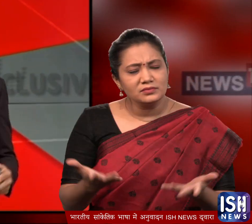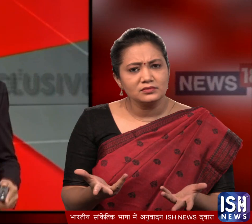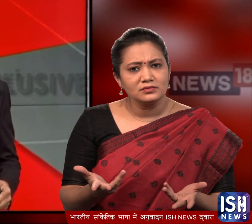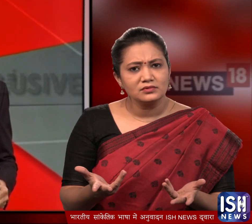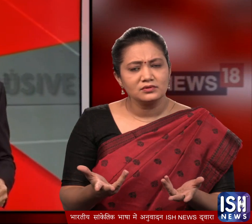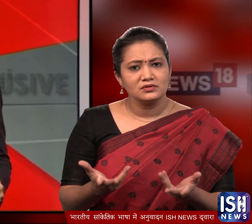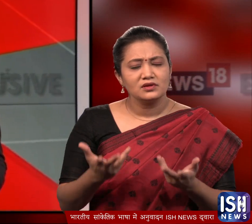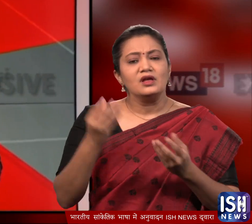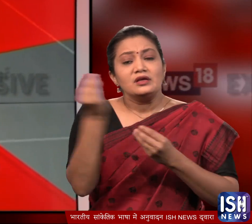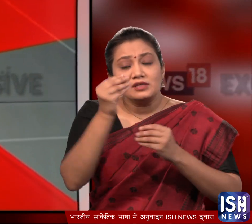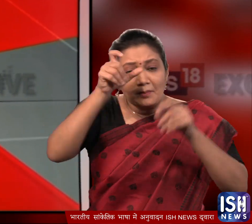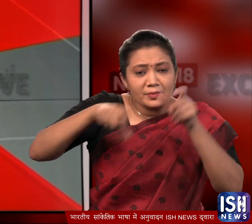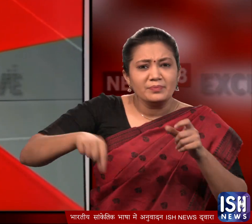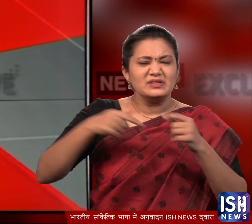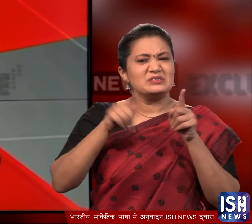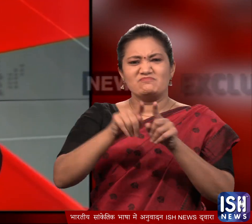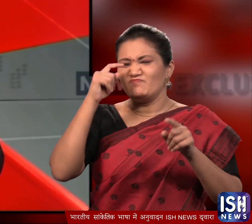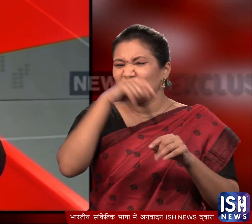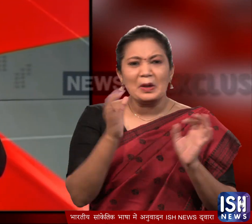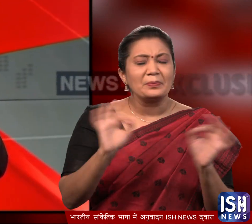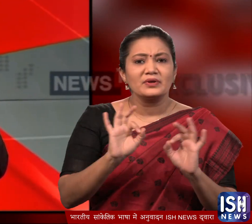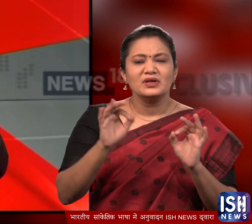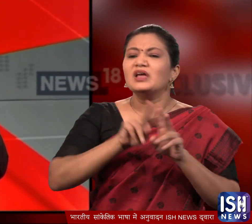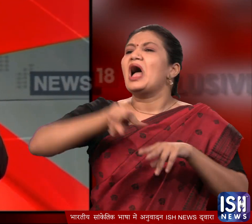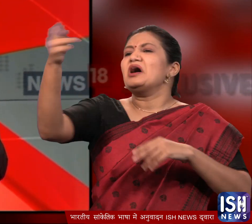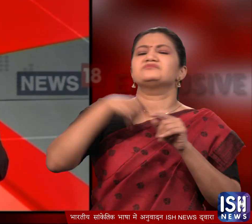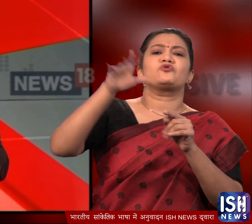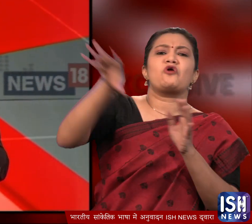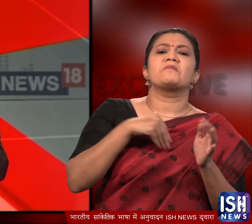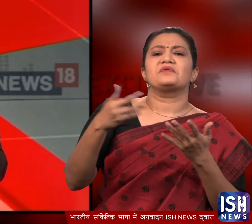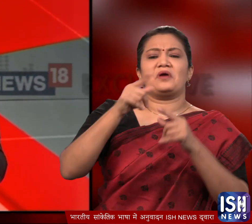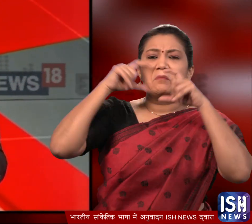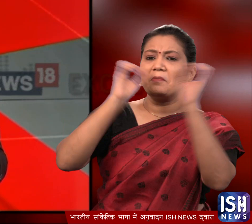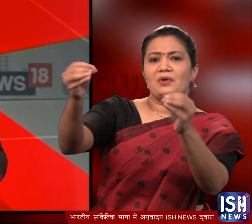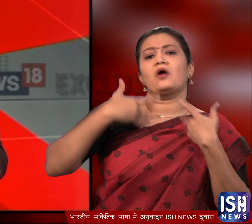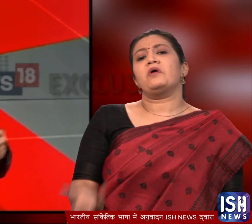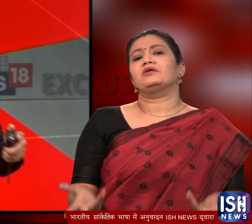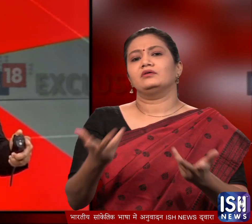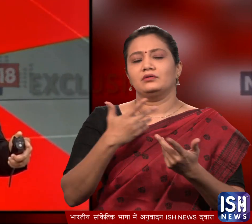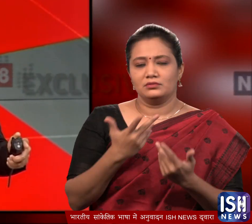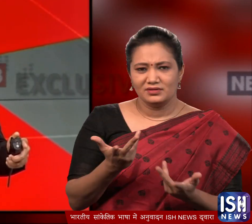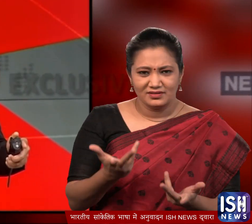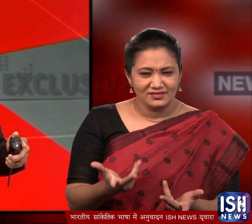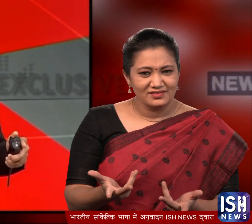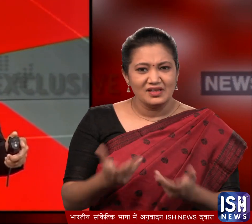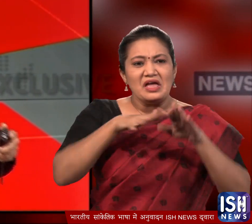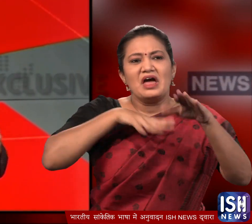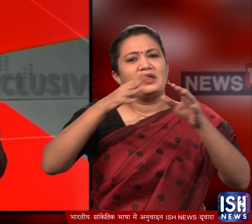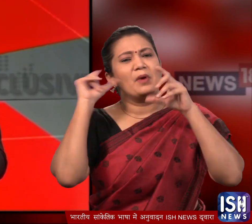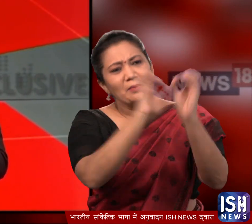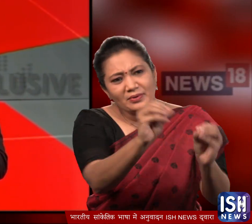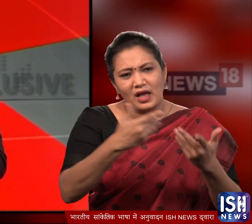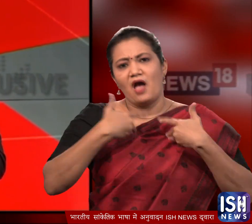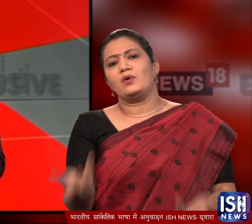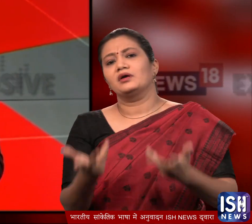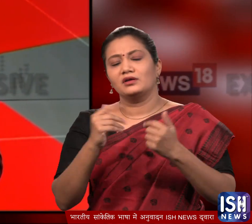भी हमसे नहीं हो पा रहा। हमें कुछ लोग तो पूरी बेशर्मी से दूसरों का हवाला दे रहे हैं कि उसने मास्क नहीं लगाया, हम क्यों लगाए। वहां रैली हो